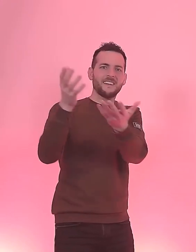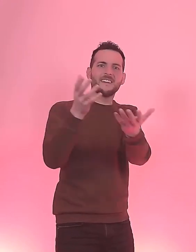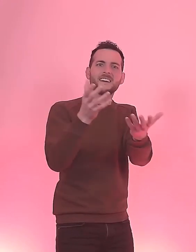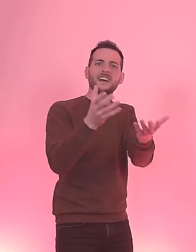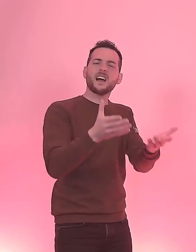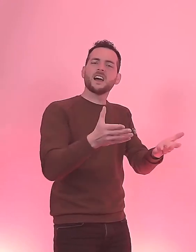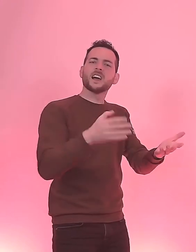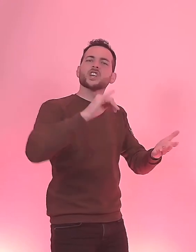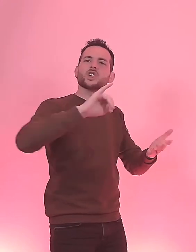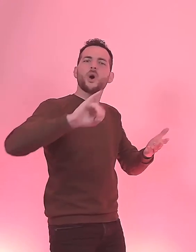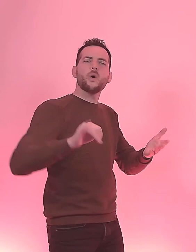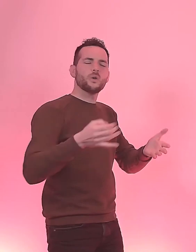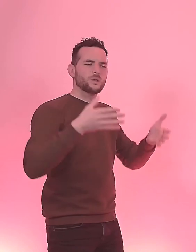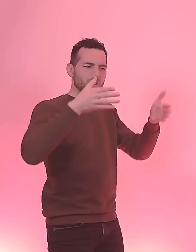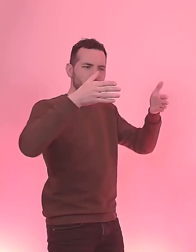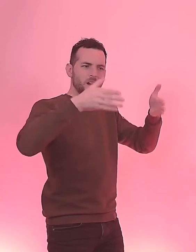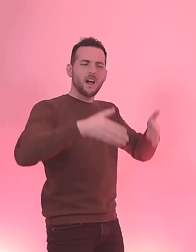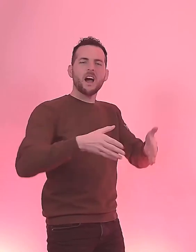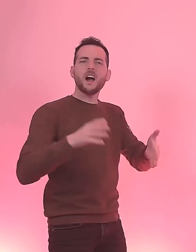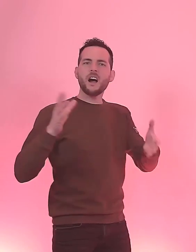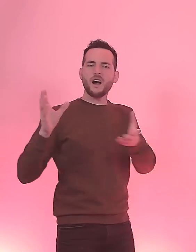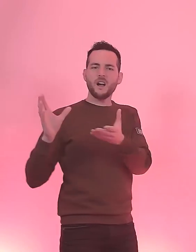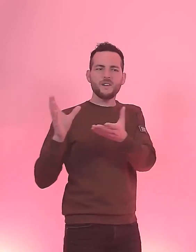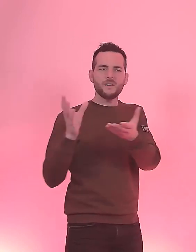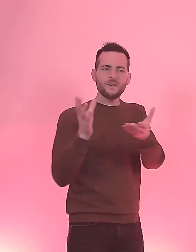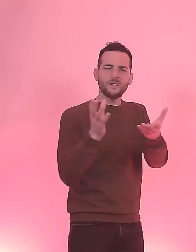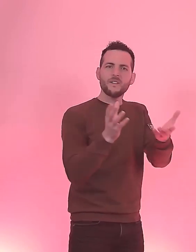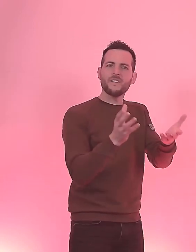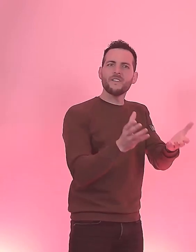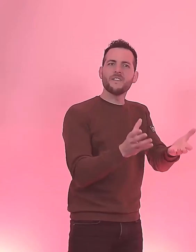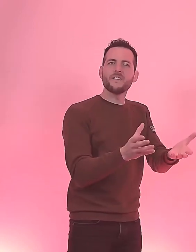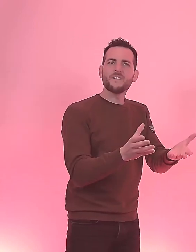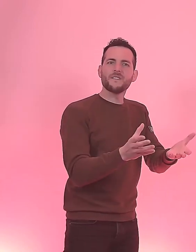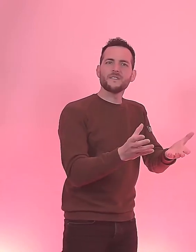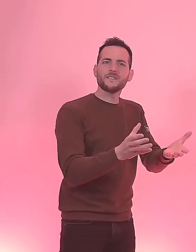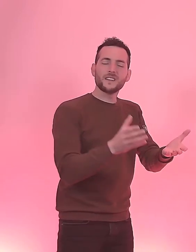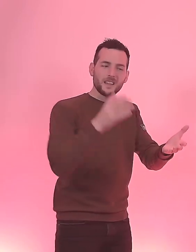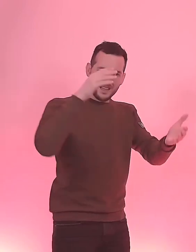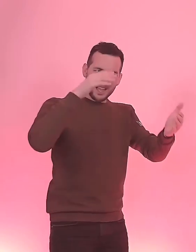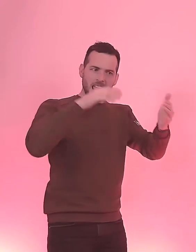yo zo stoer james